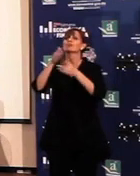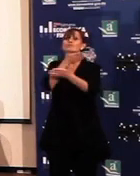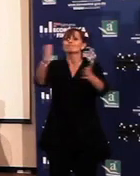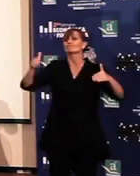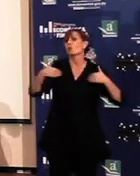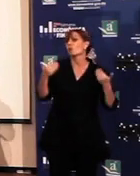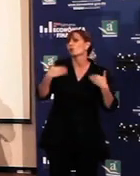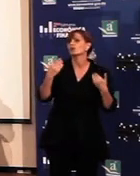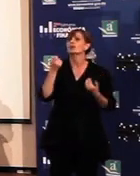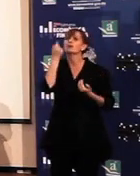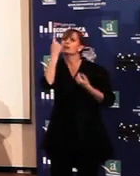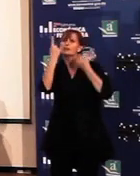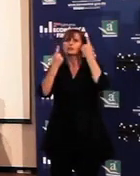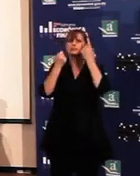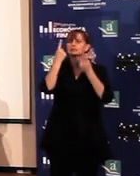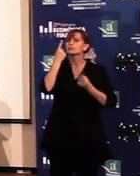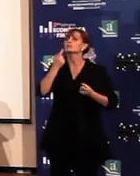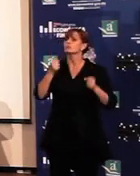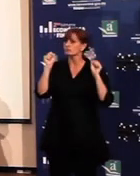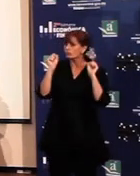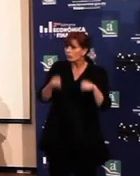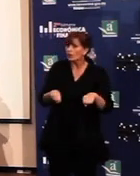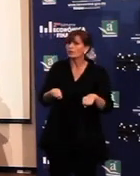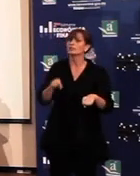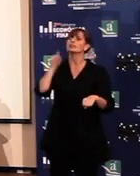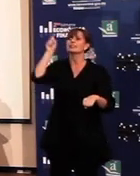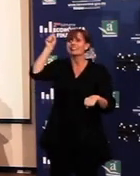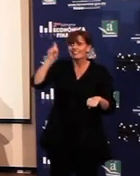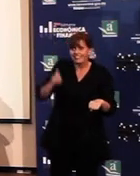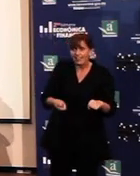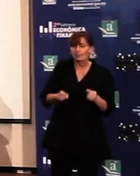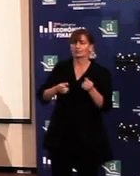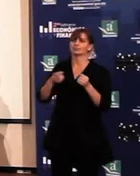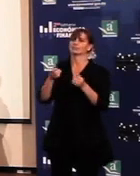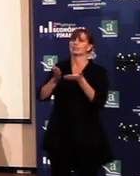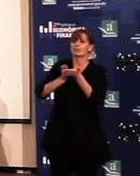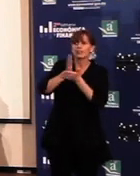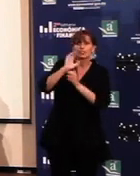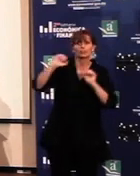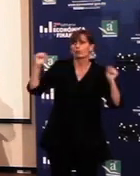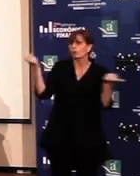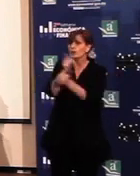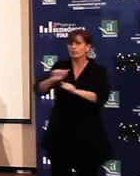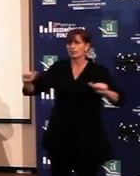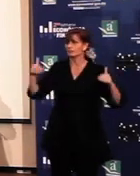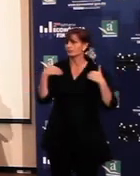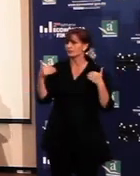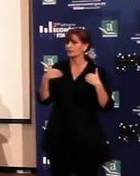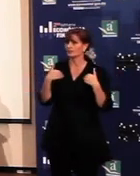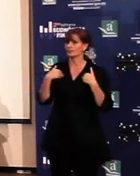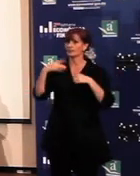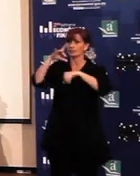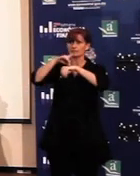entiendan que es parte de los derechos que todos tenemos todos los habitantes de la